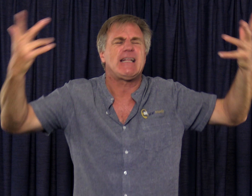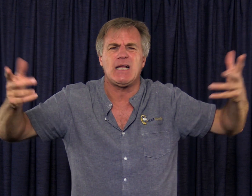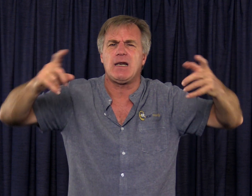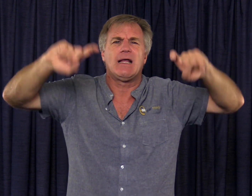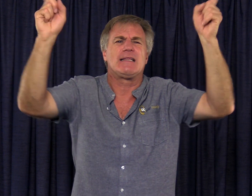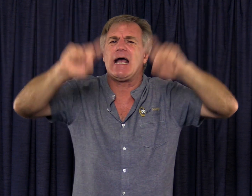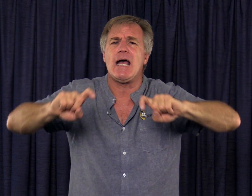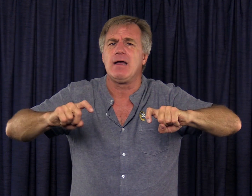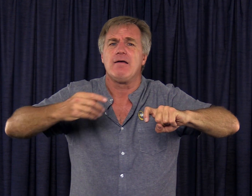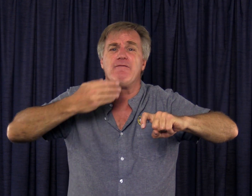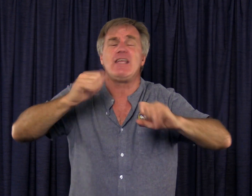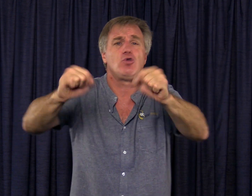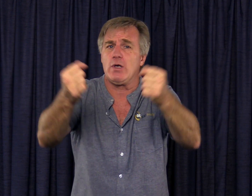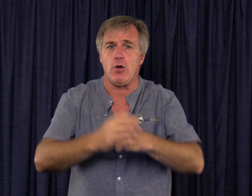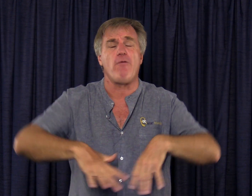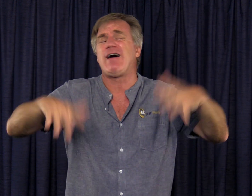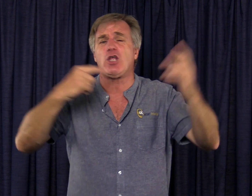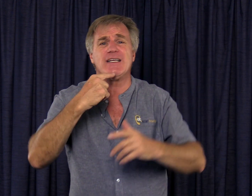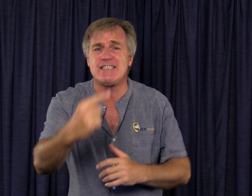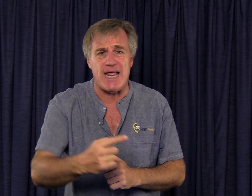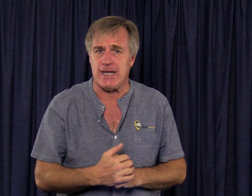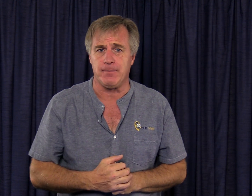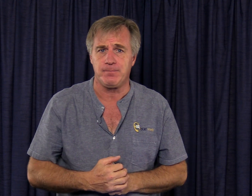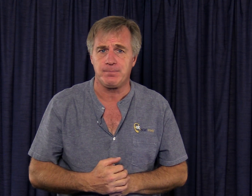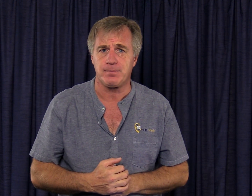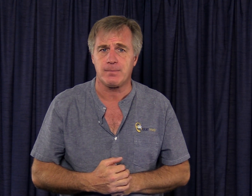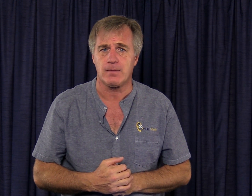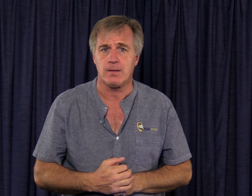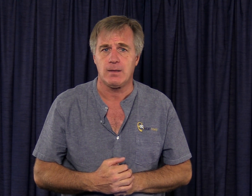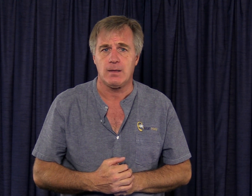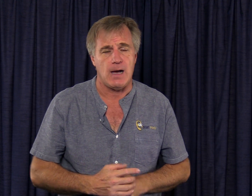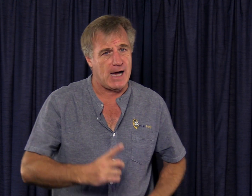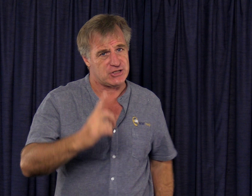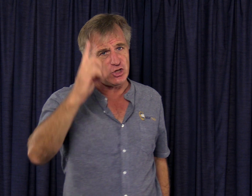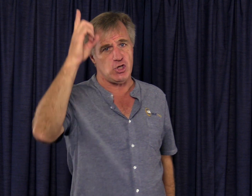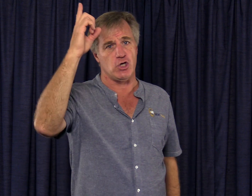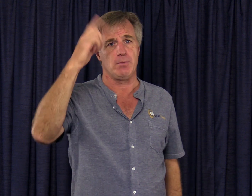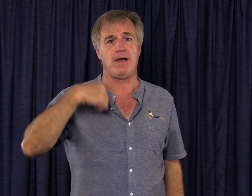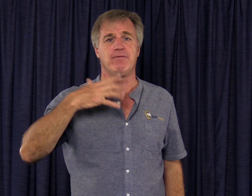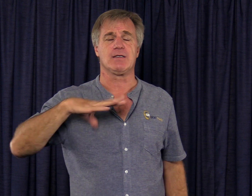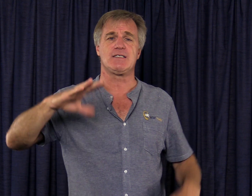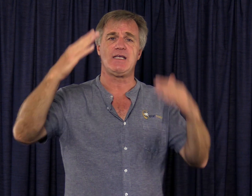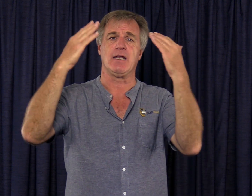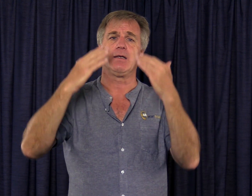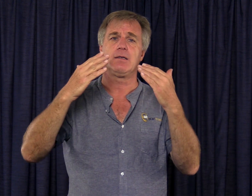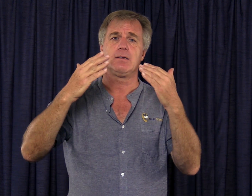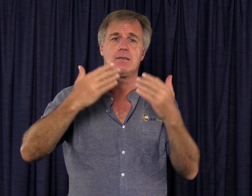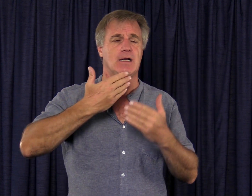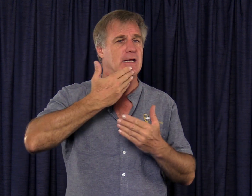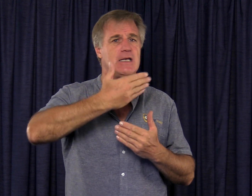watter dinge, wie doen nie, of wat hulle sê nie. As U my wil seën, kan